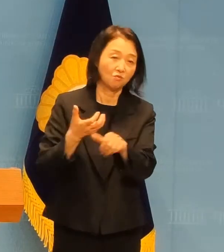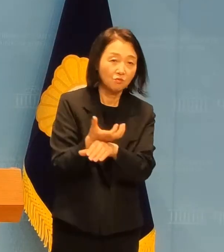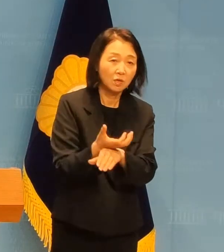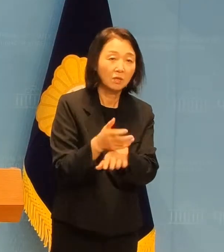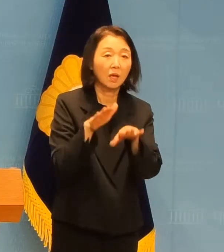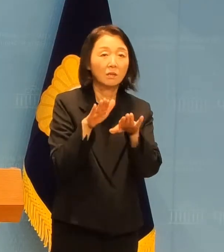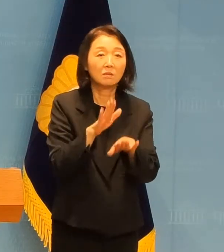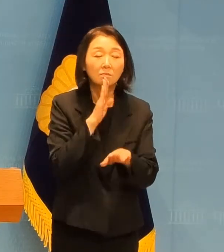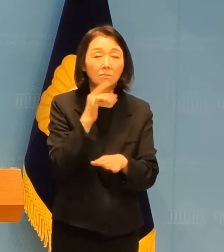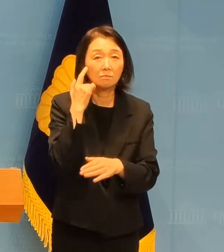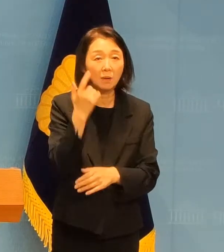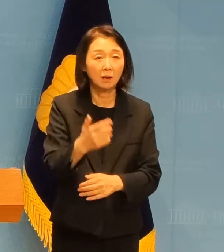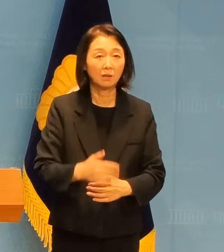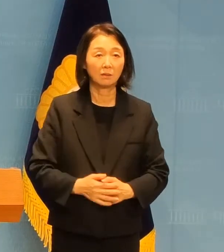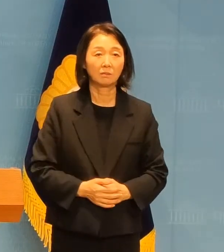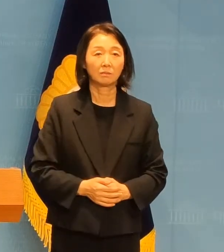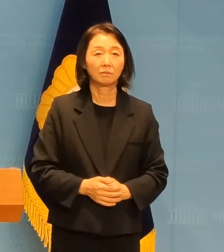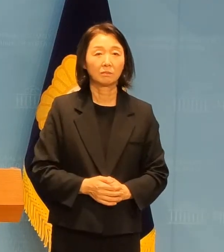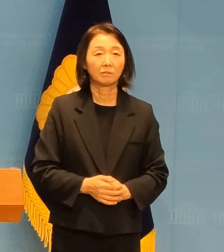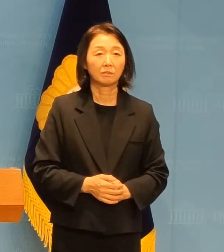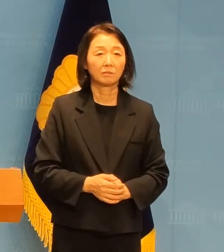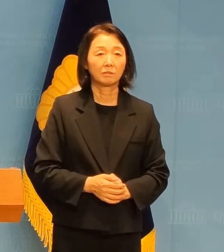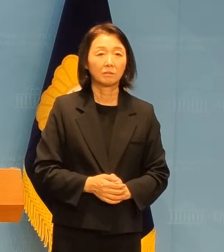과연 온당합니까?